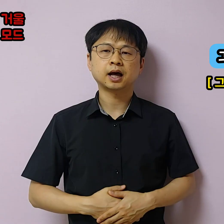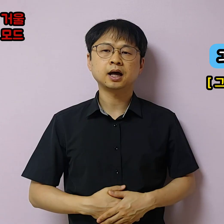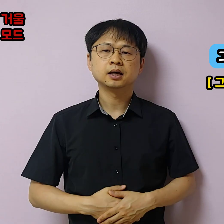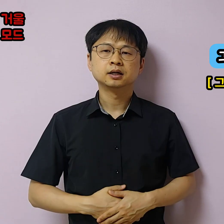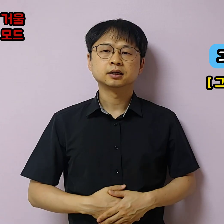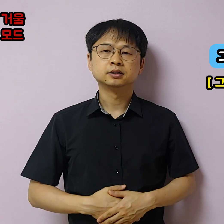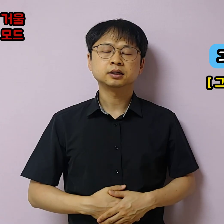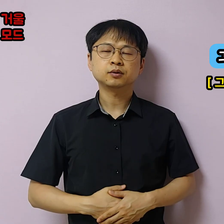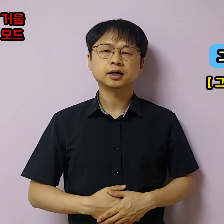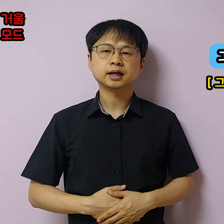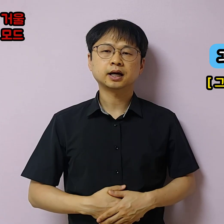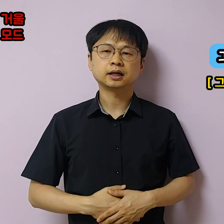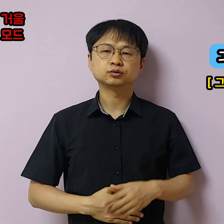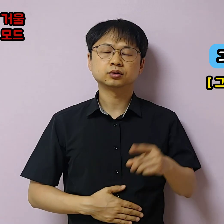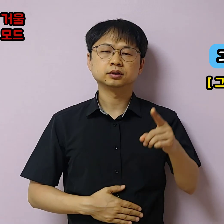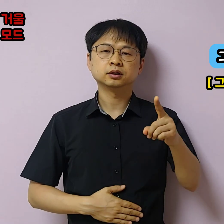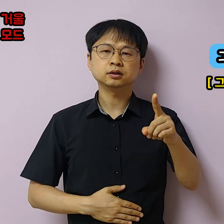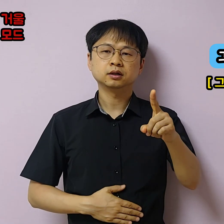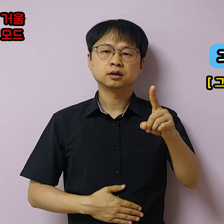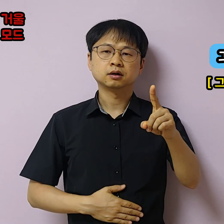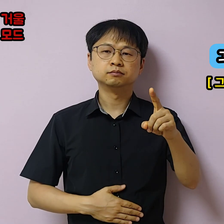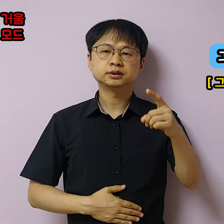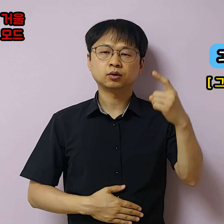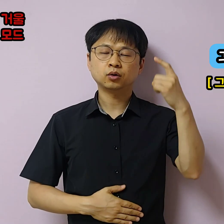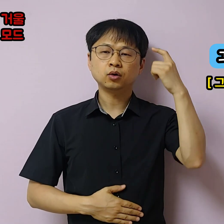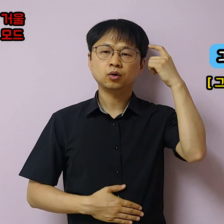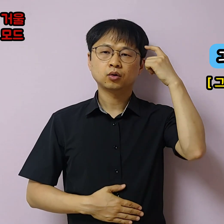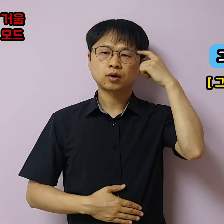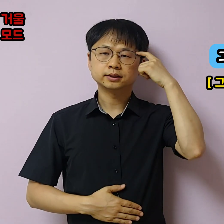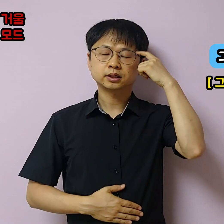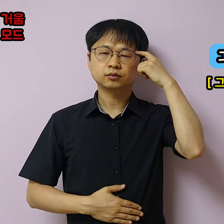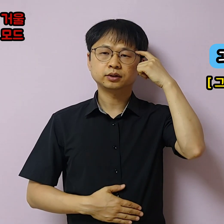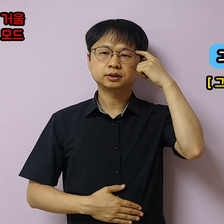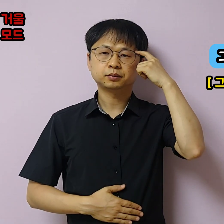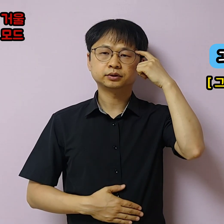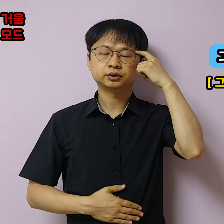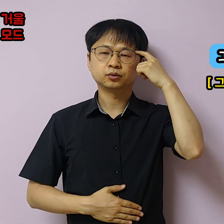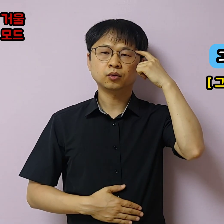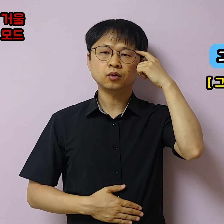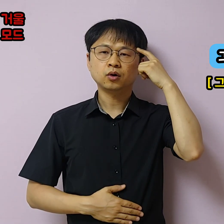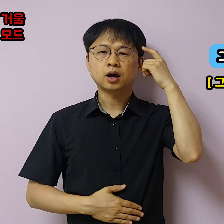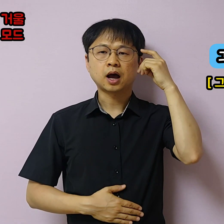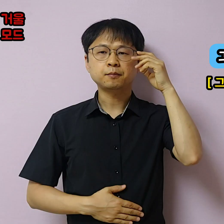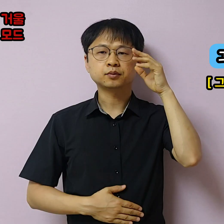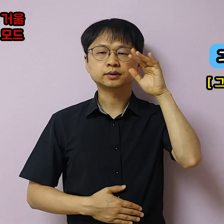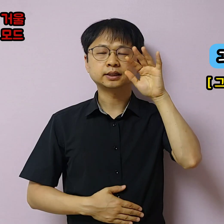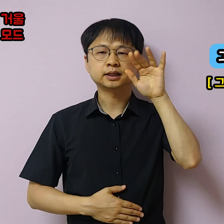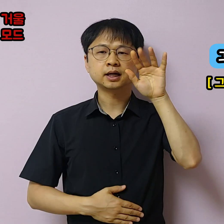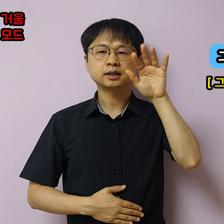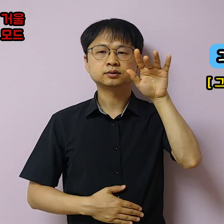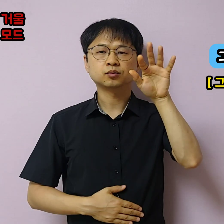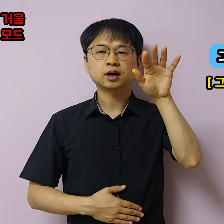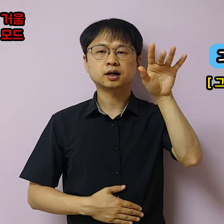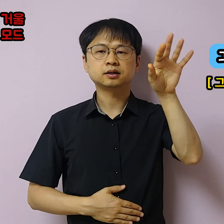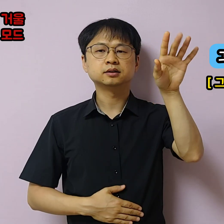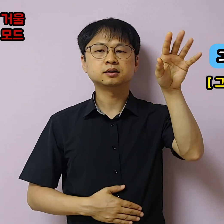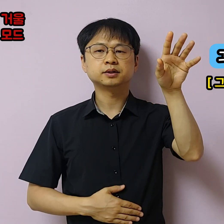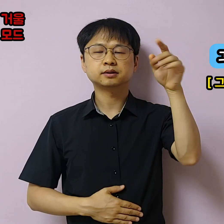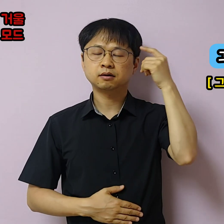입니다. 그리워하다 라는 수어는 검지로 관자놀이를 짚어주시고 앞으로 살짝 손가락을